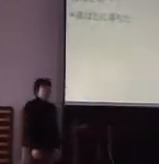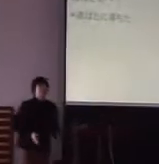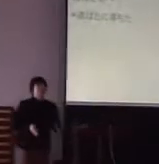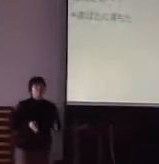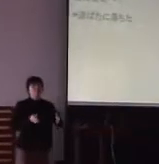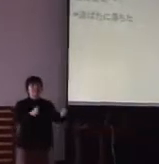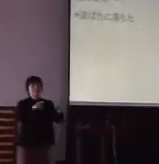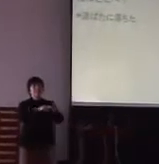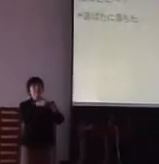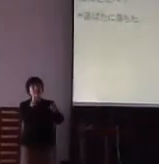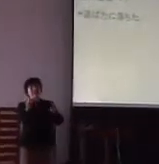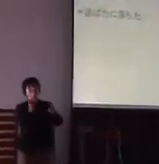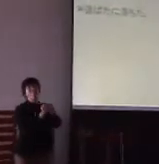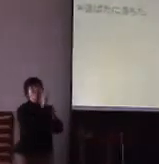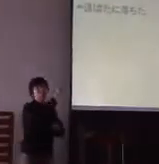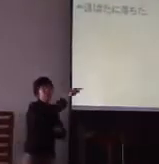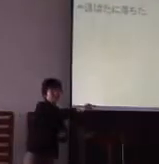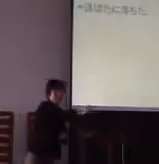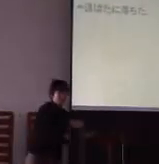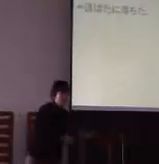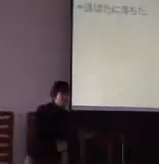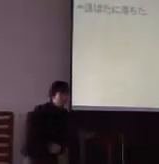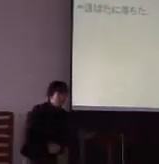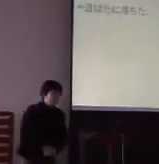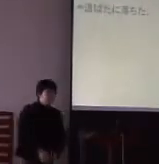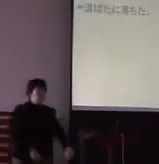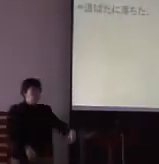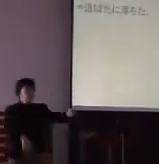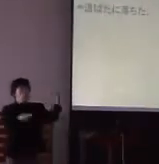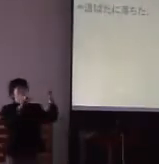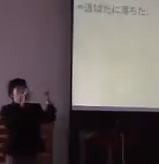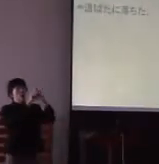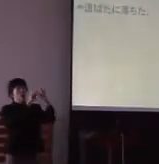た。道端は人がたくさん通りますから硬いですね。